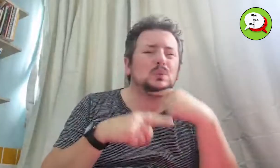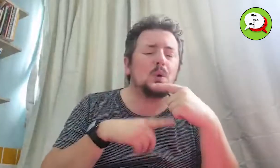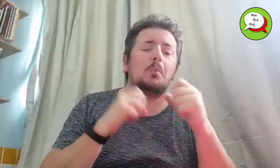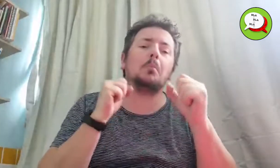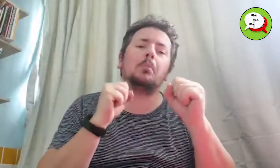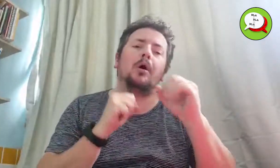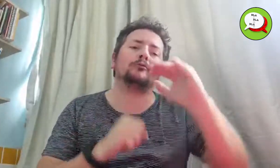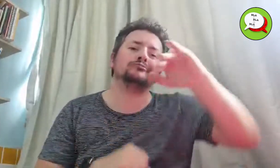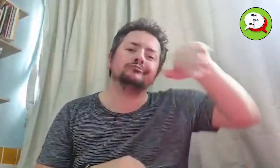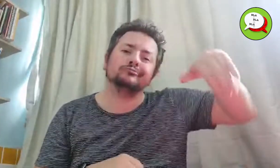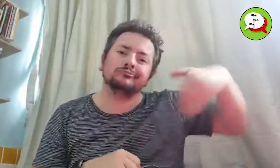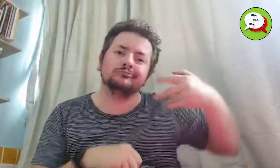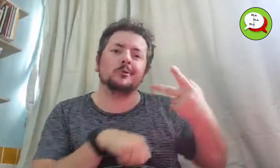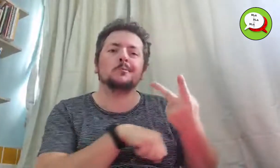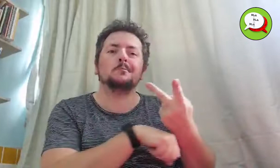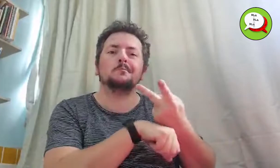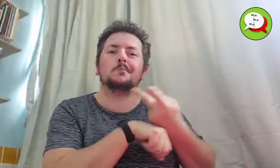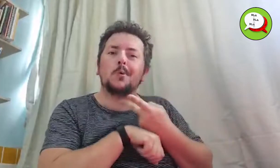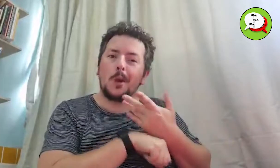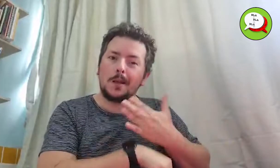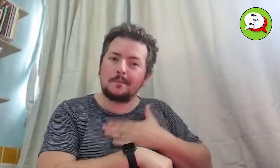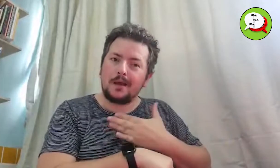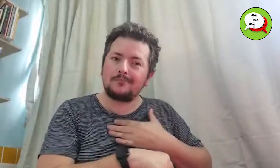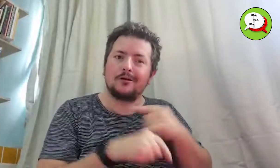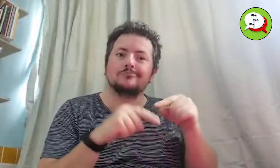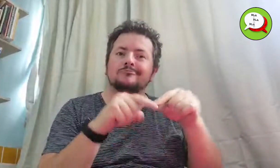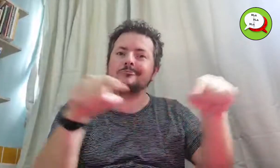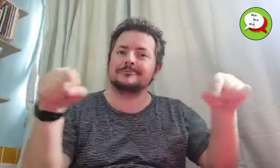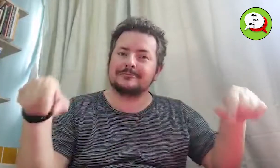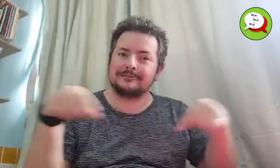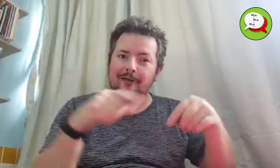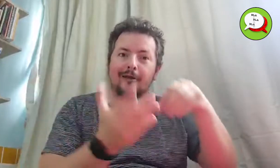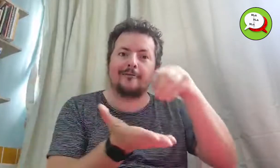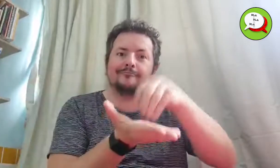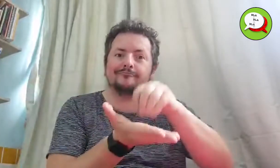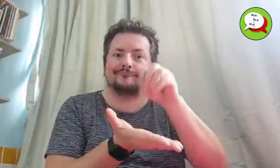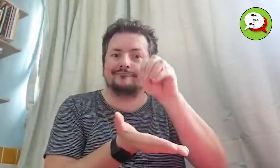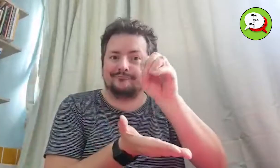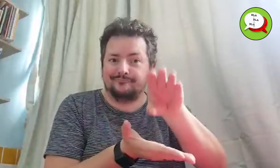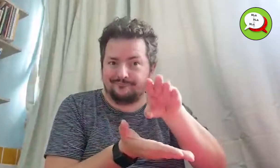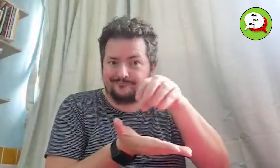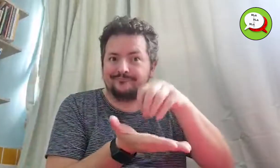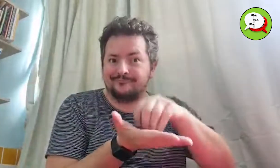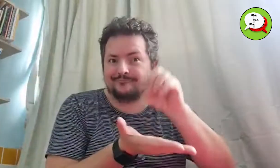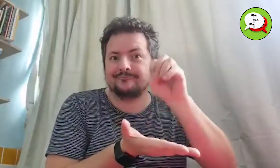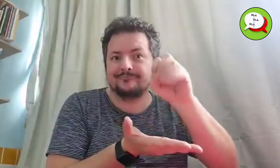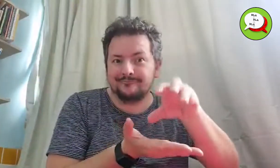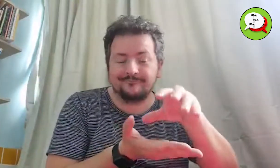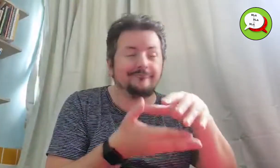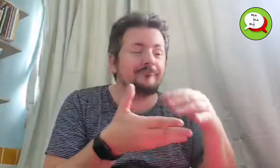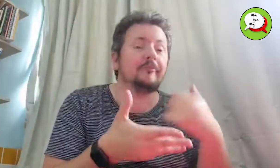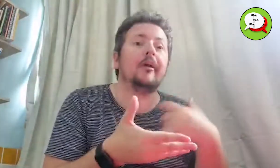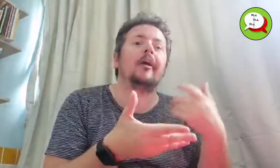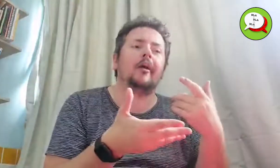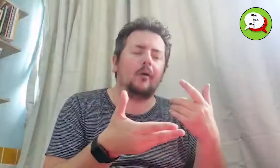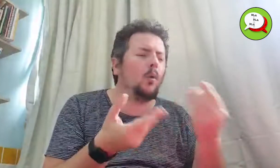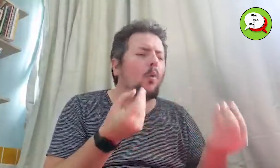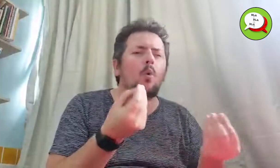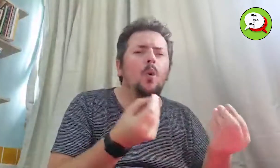Então, uma das opções é sempre procurar os professores do AE, os professores da sala de apoio, se